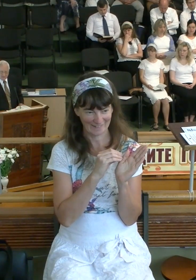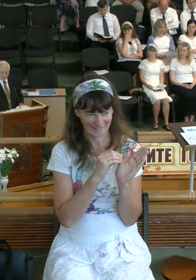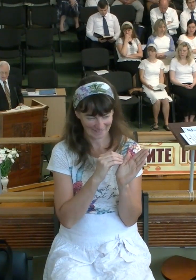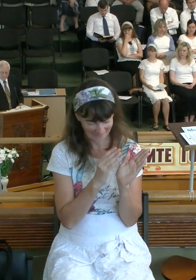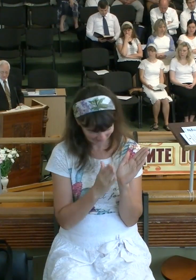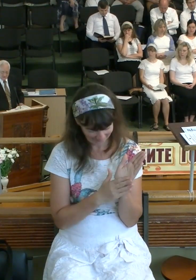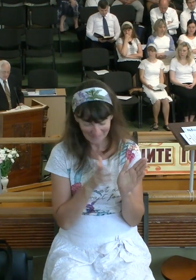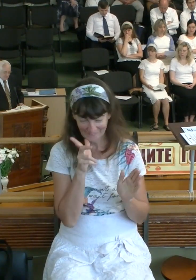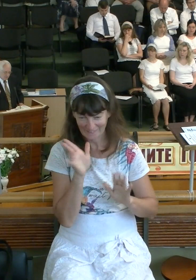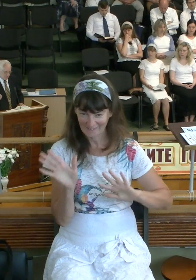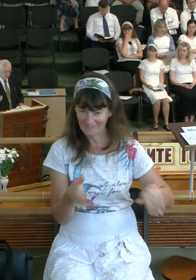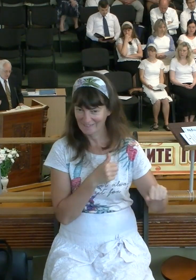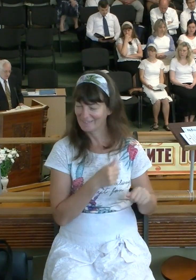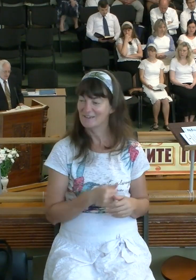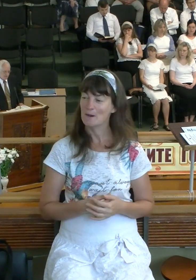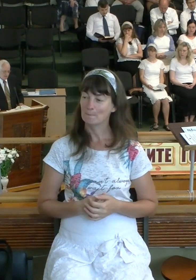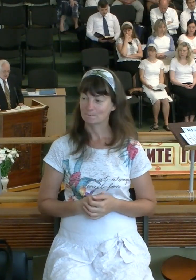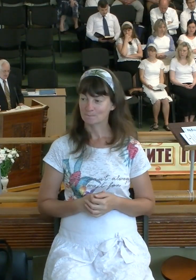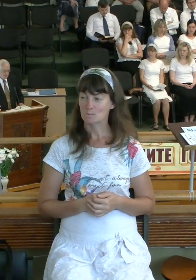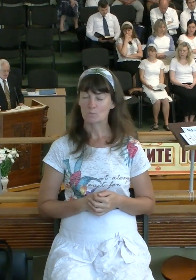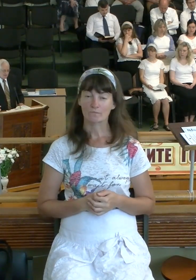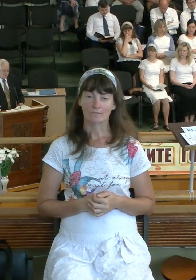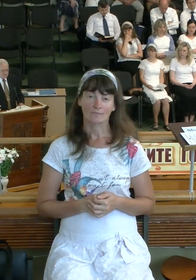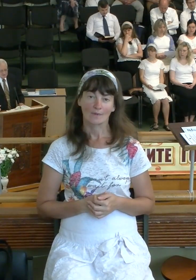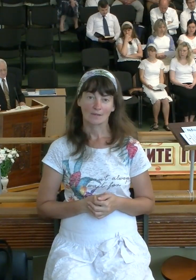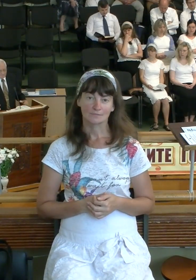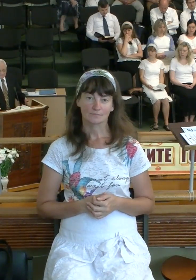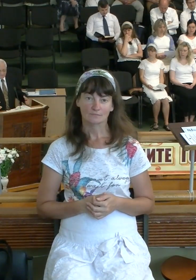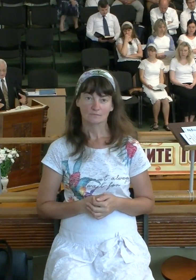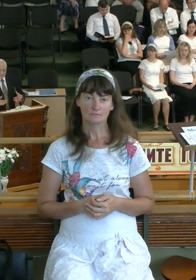самый главный вопрос.